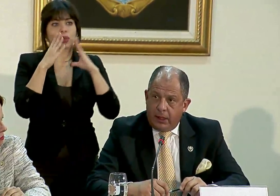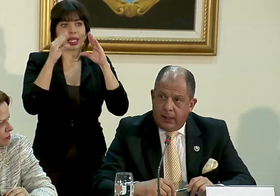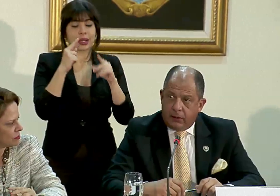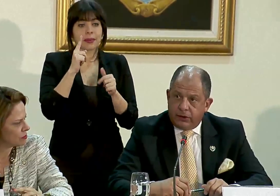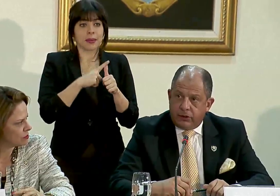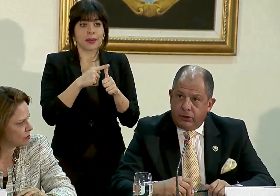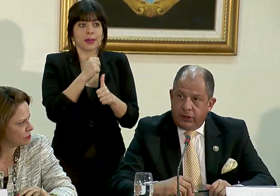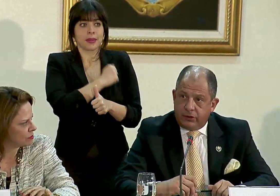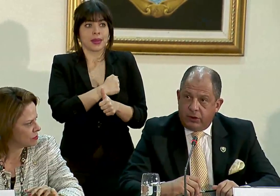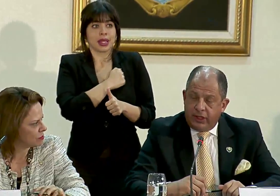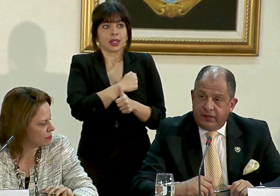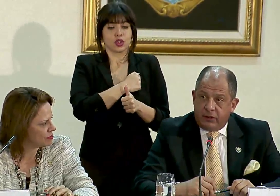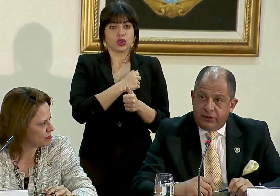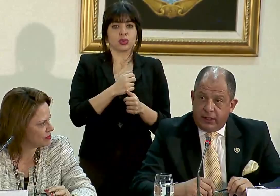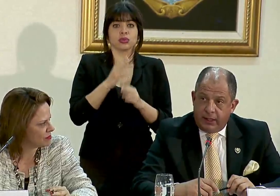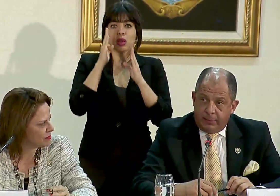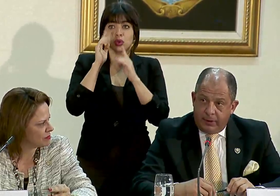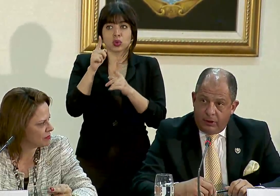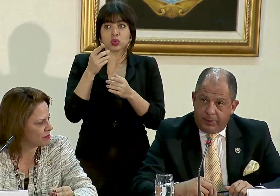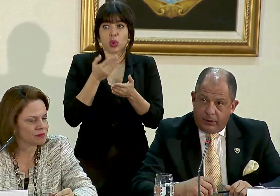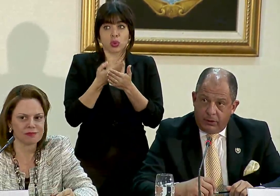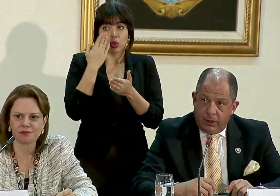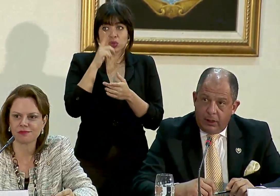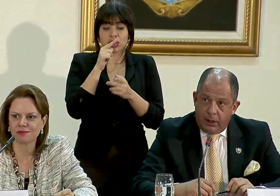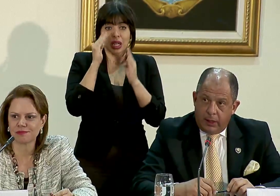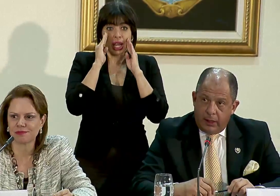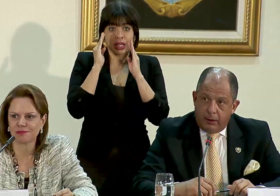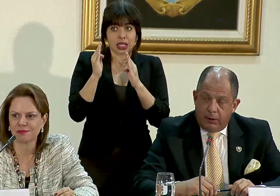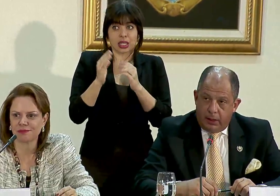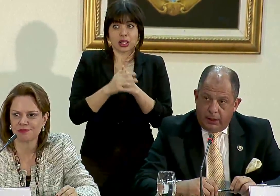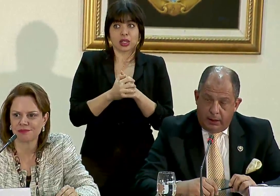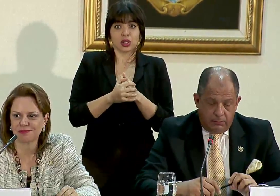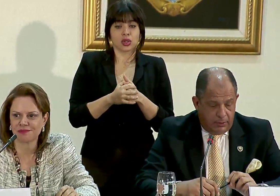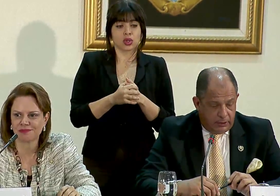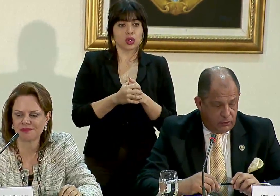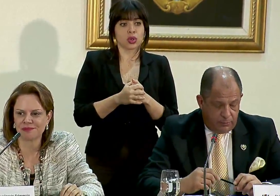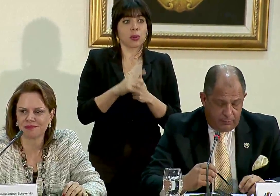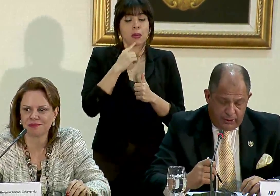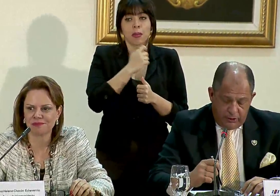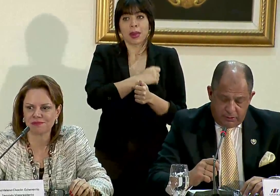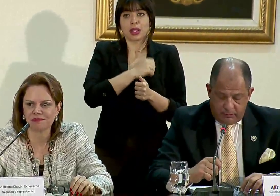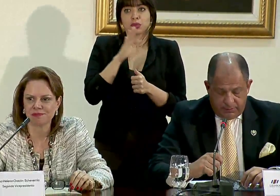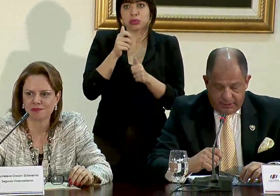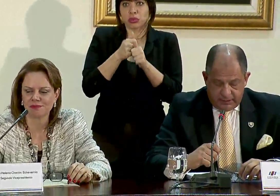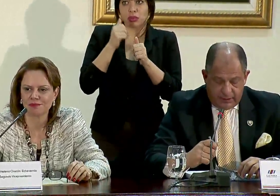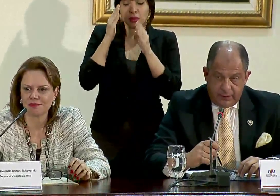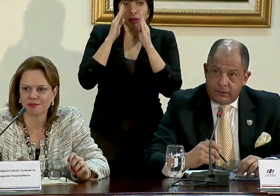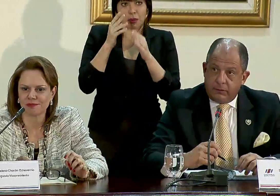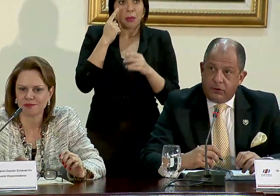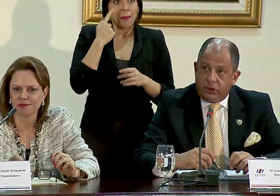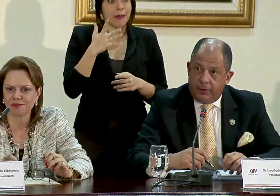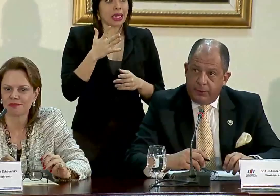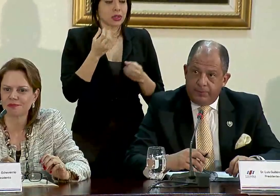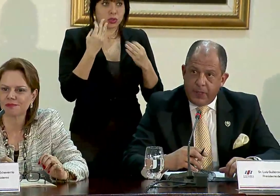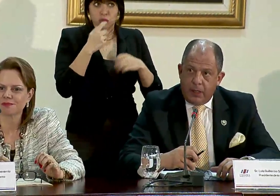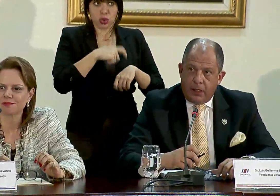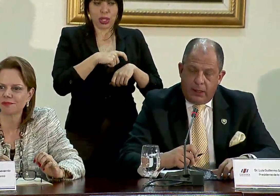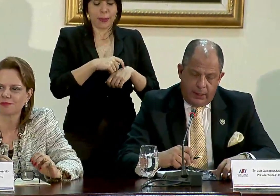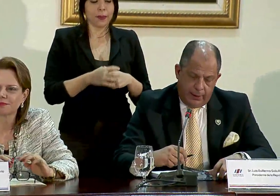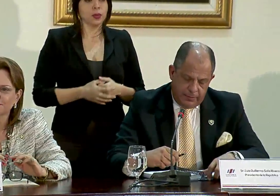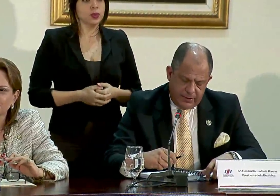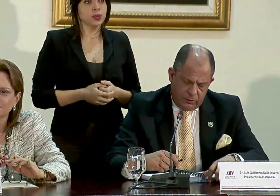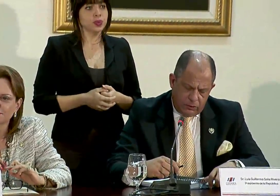en la concesión de su audiencia no sé a quién la pidió pero me disculpo por ello porque me parece que es mucho tiempo